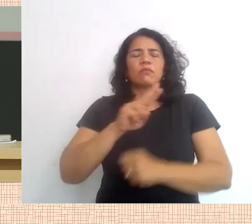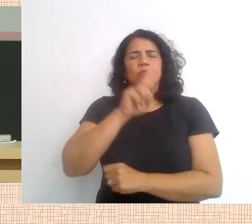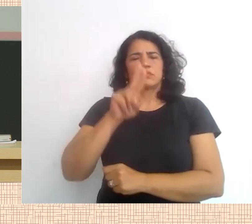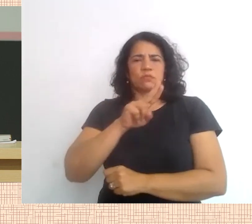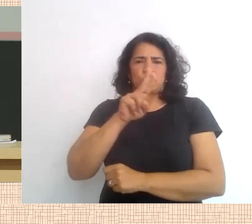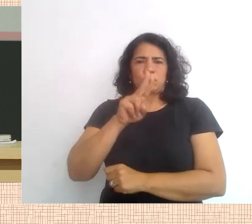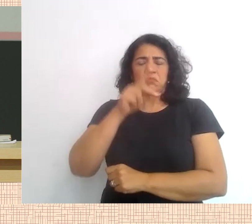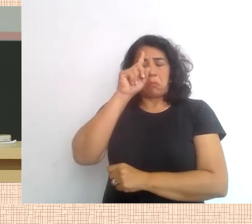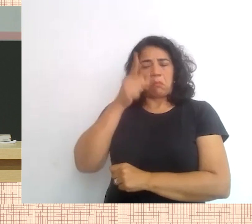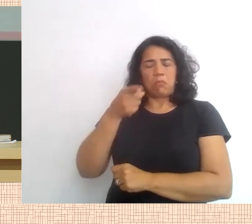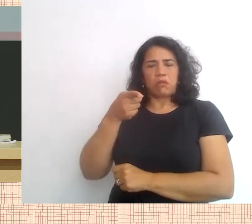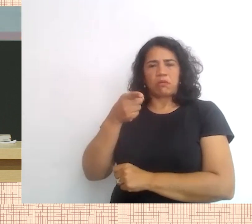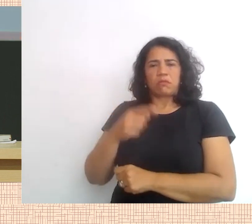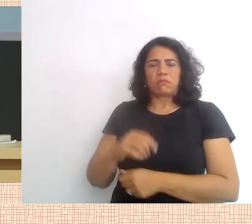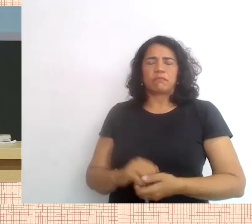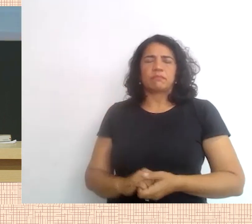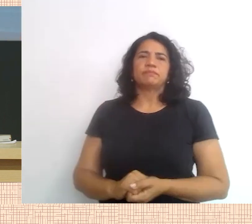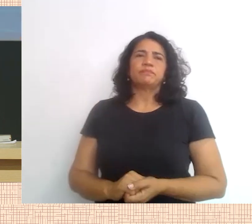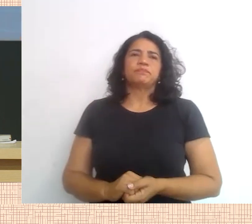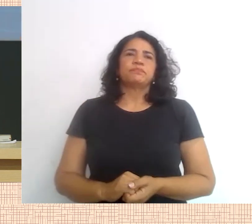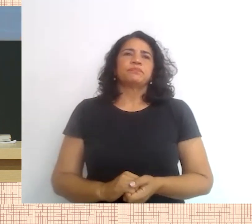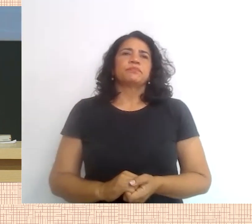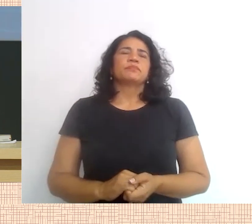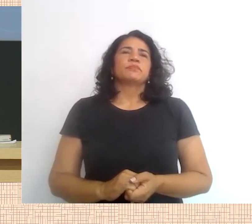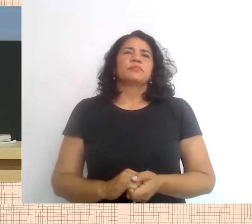Dá uma olhada, Filipenses.